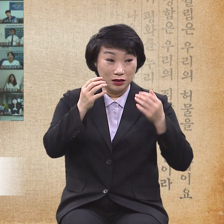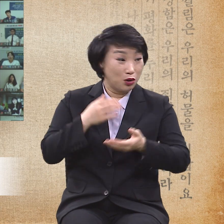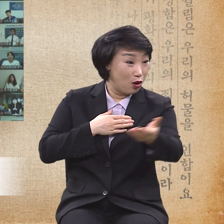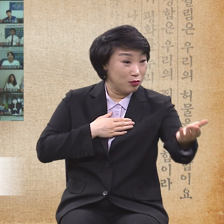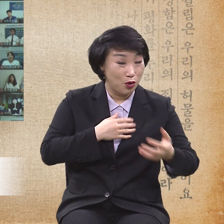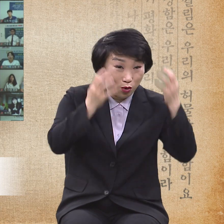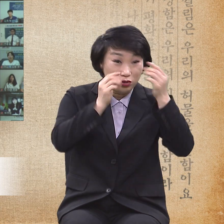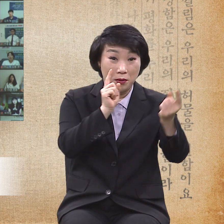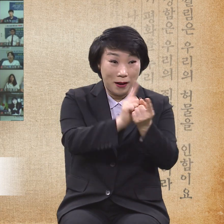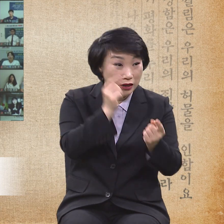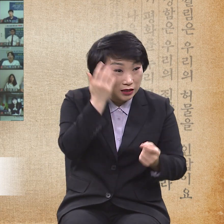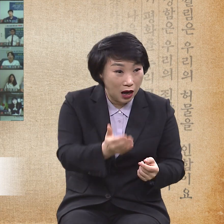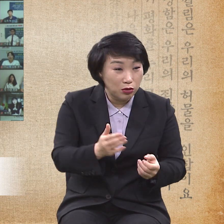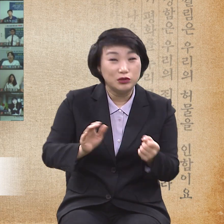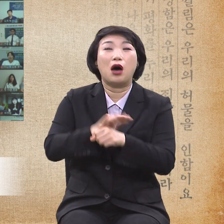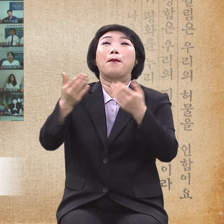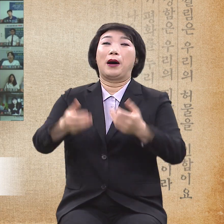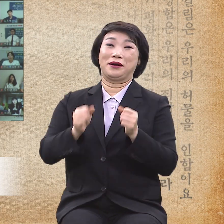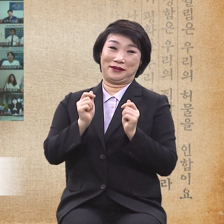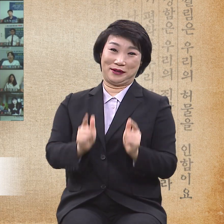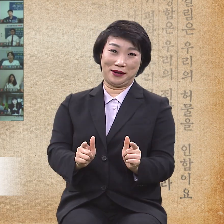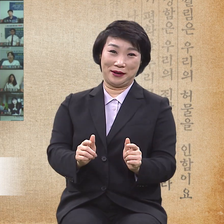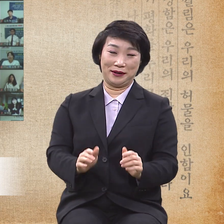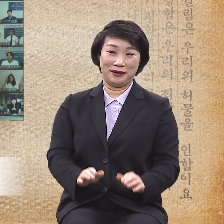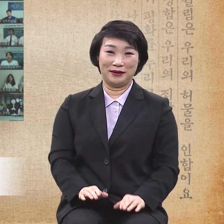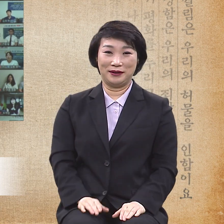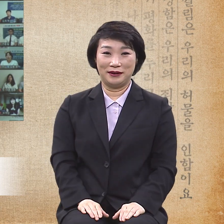있느냐? 사랑받을 기회다.